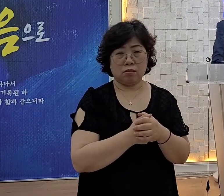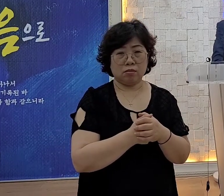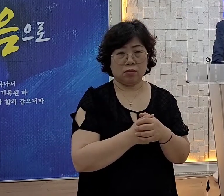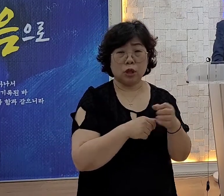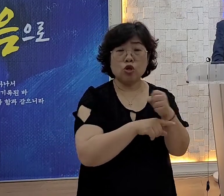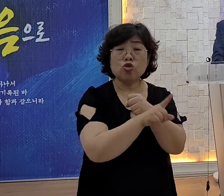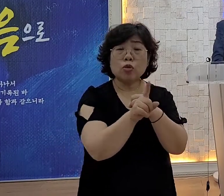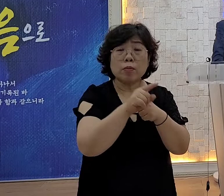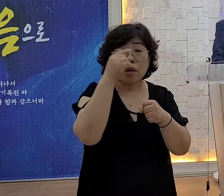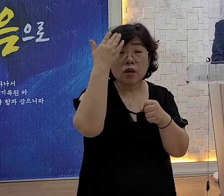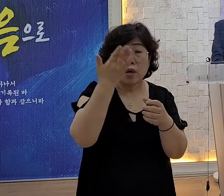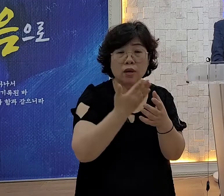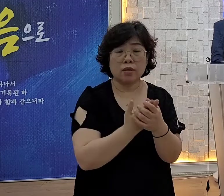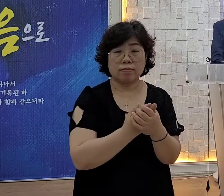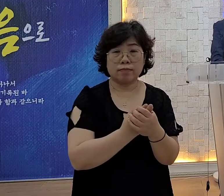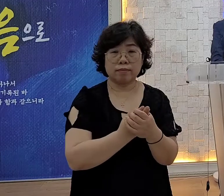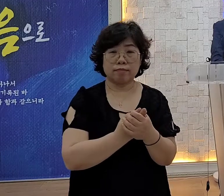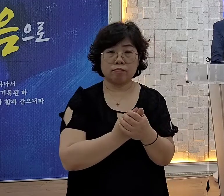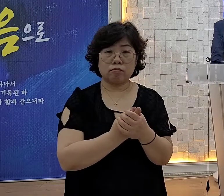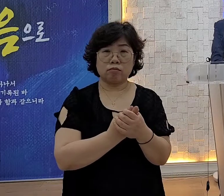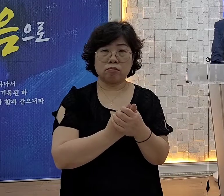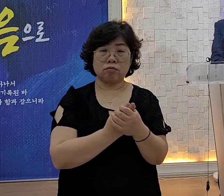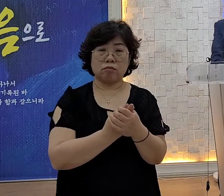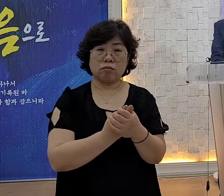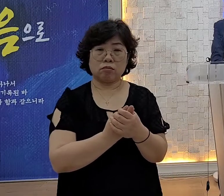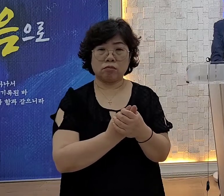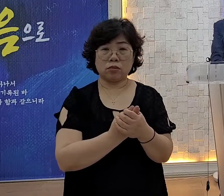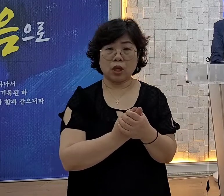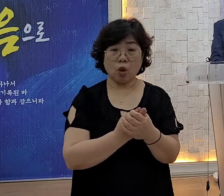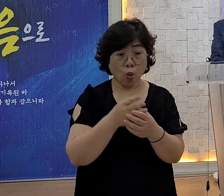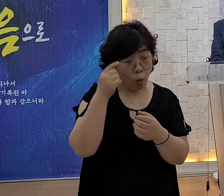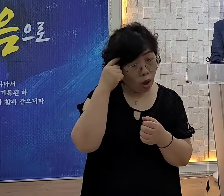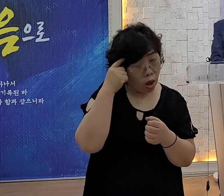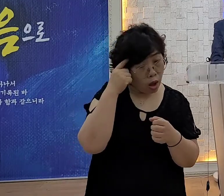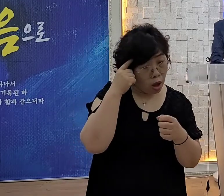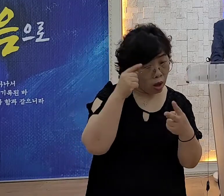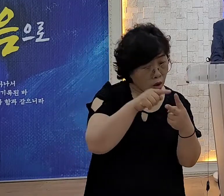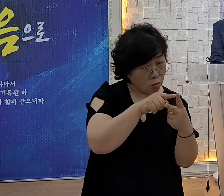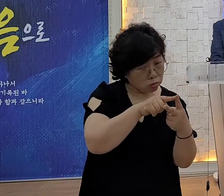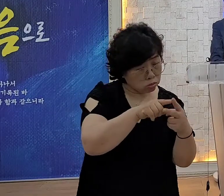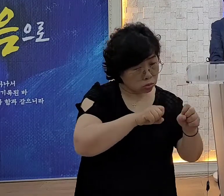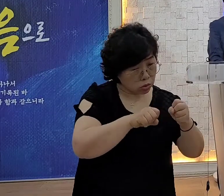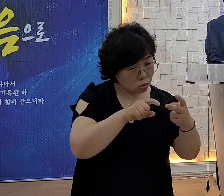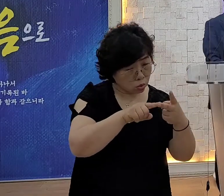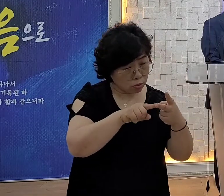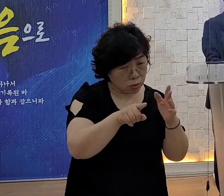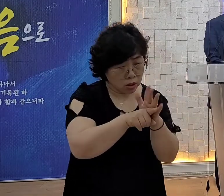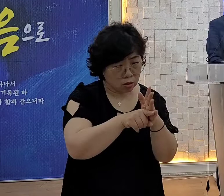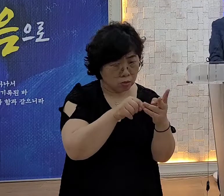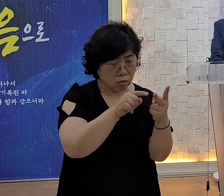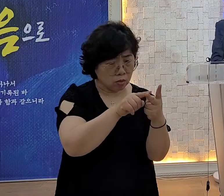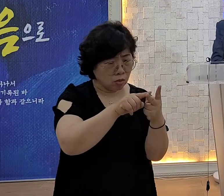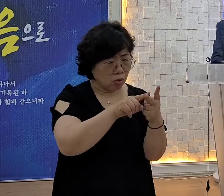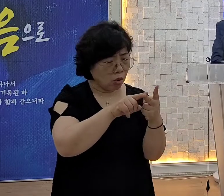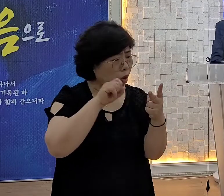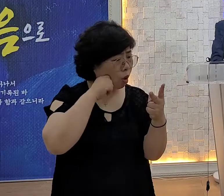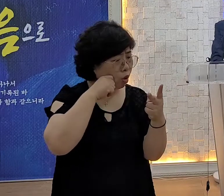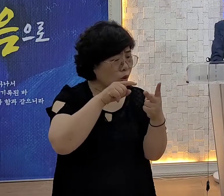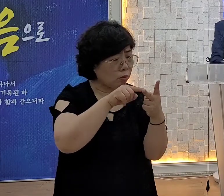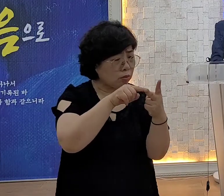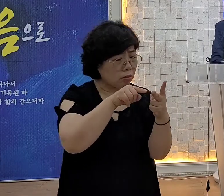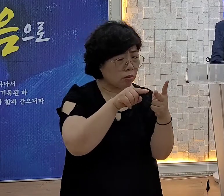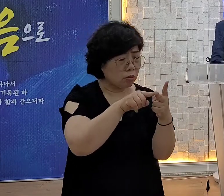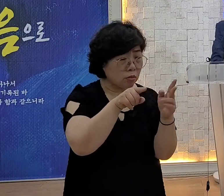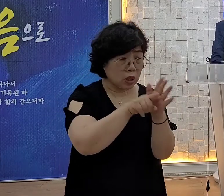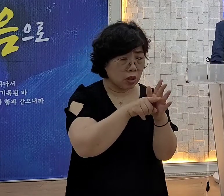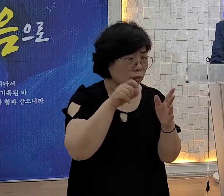이유가 뭔지 아세요? 아니 그럼 뭐 이유가 있었잖아요. 왜 행위보다 믿음이 더 어렵냐? 여러분 우리 그 쉽게 그냥 예수 믿는다 하잖아요.